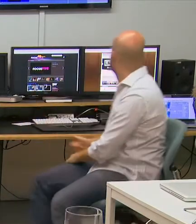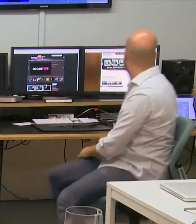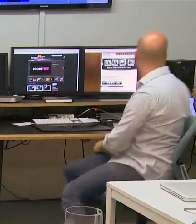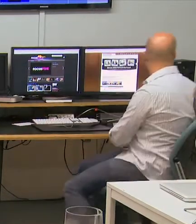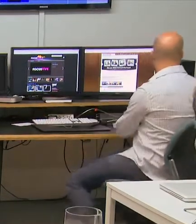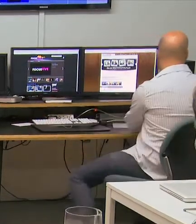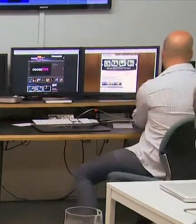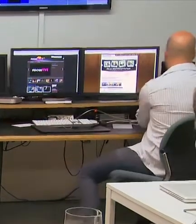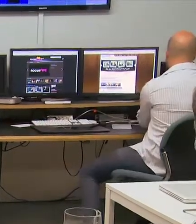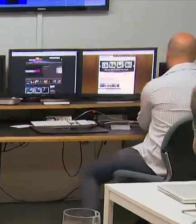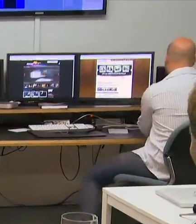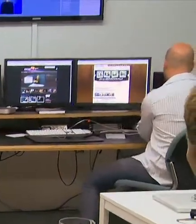Schreibtelefon.